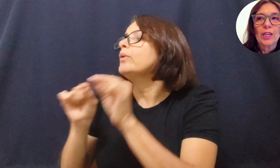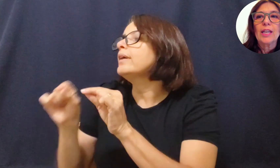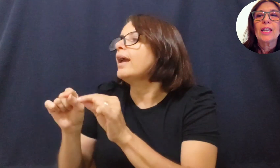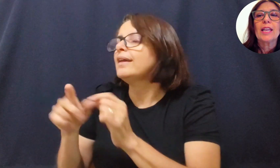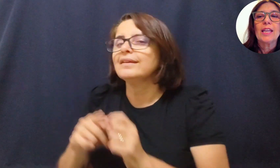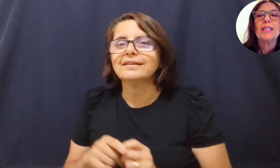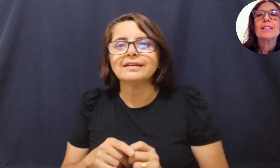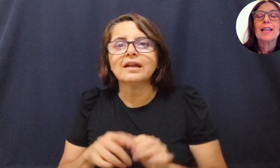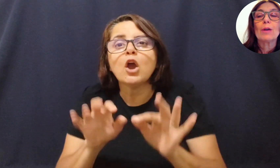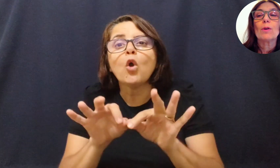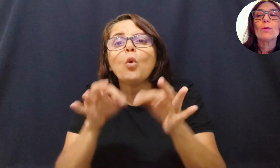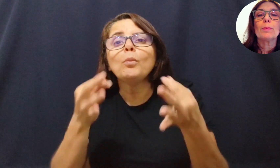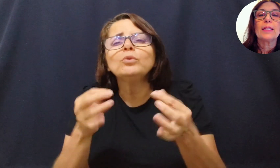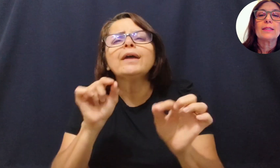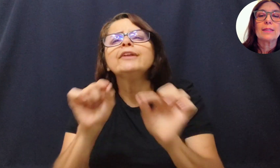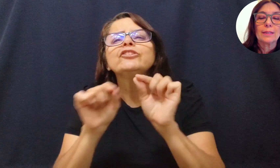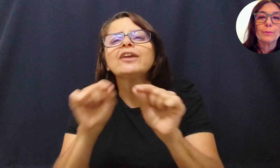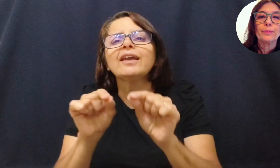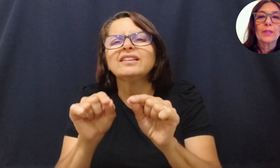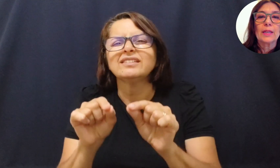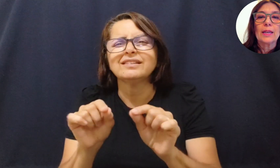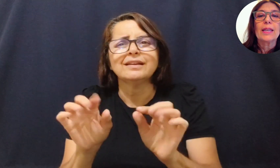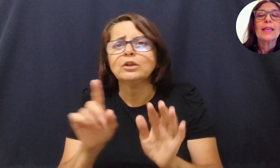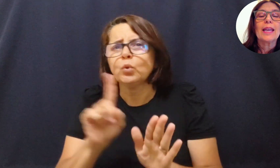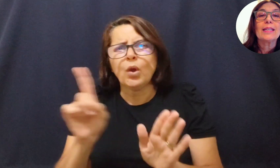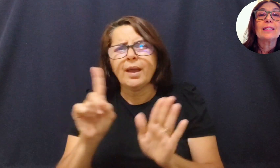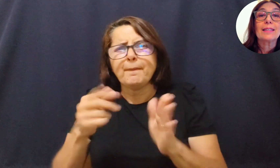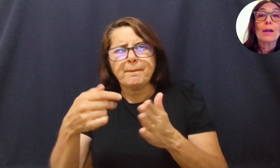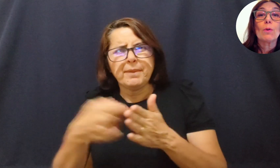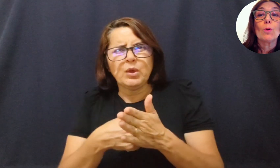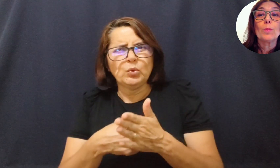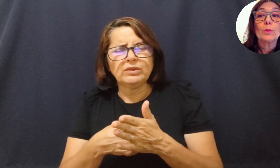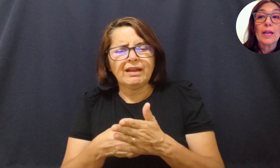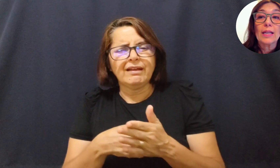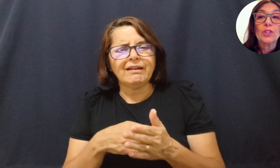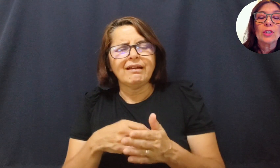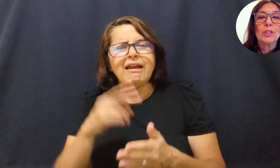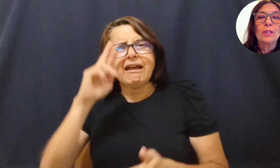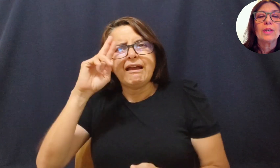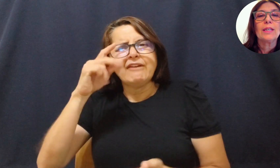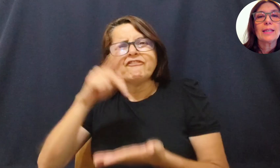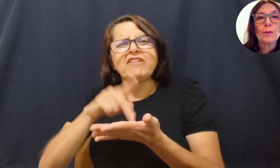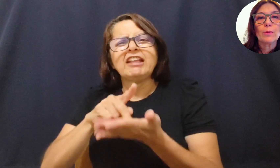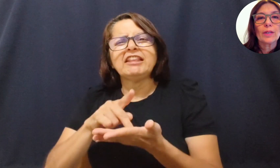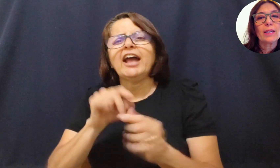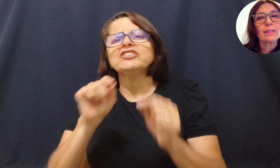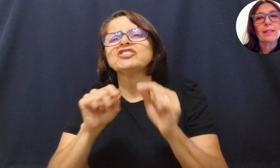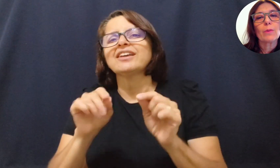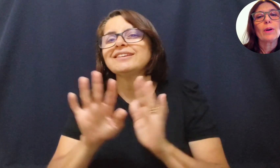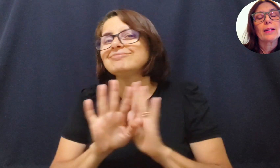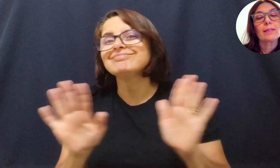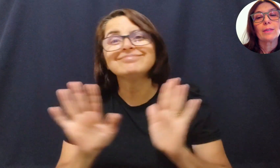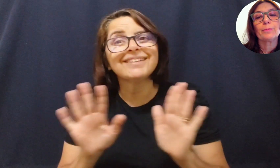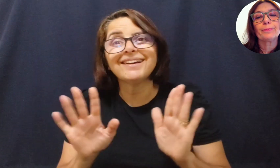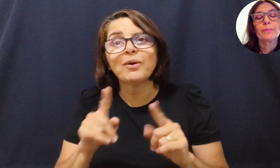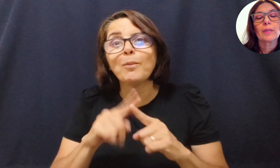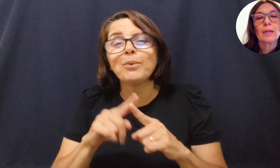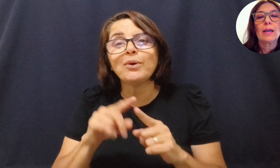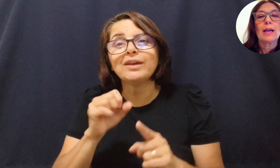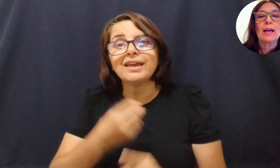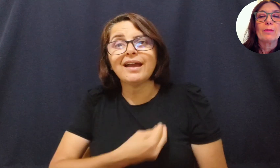caridade? Quem está com a compreensão? Quem está com a humildade? E não quem está com a